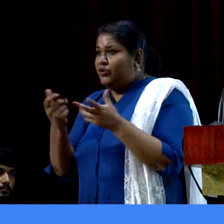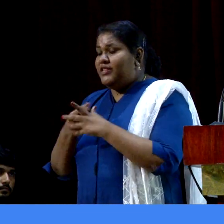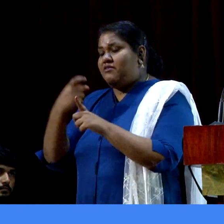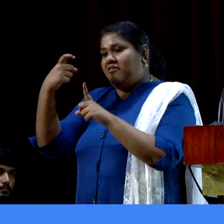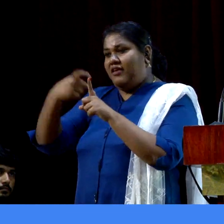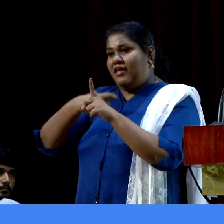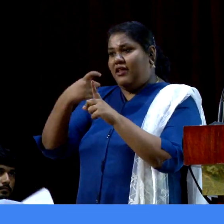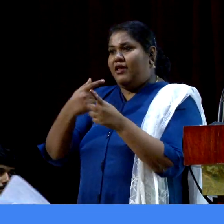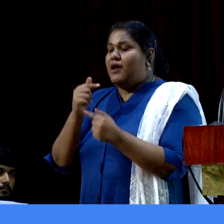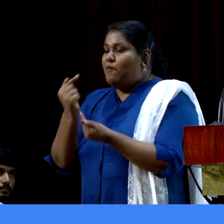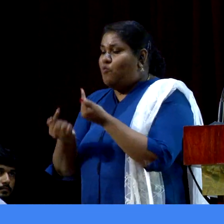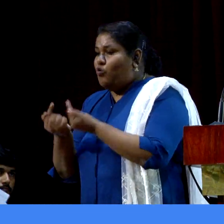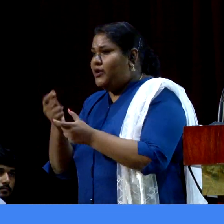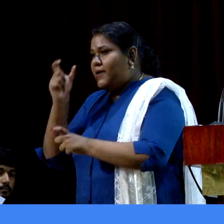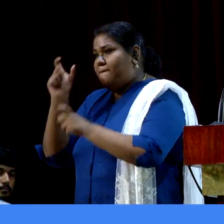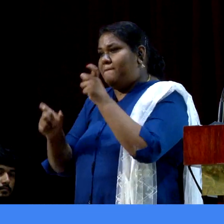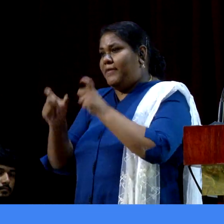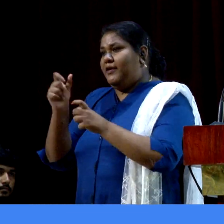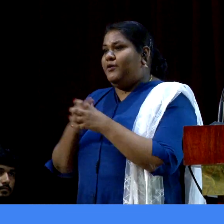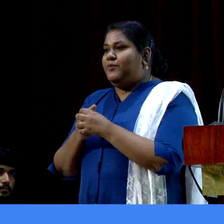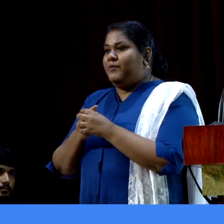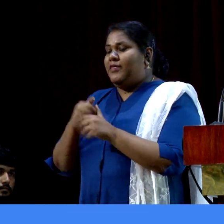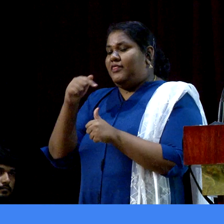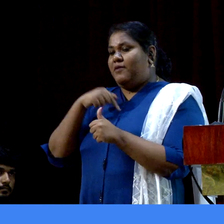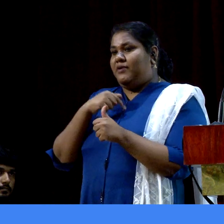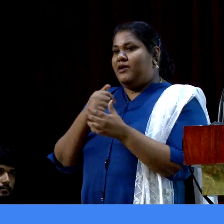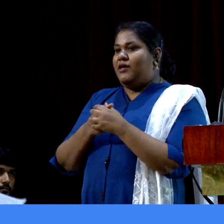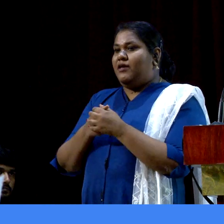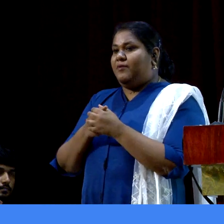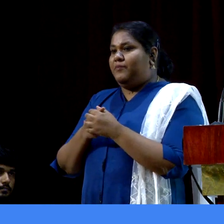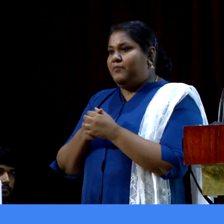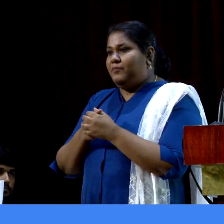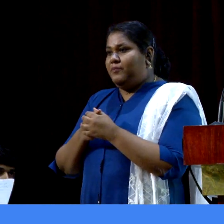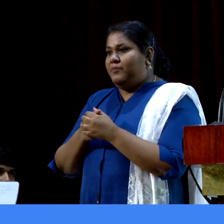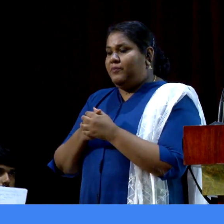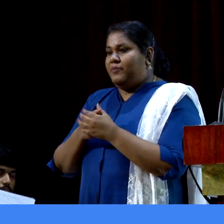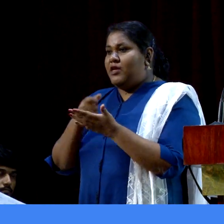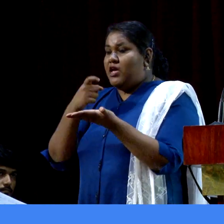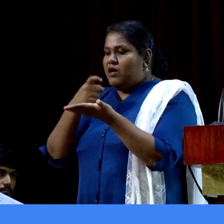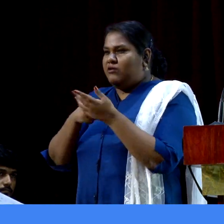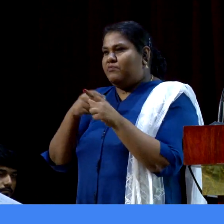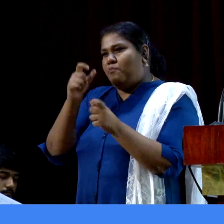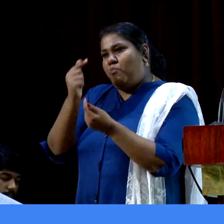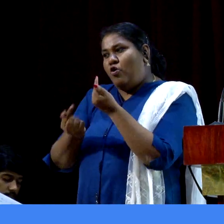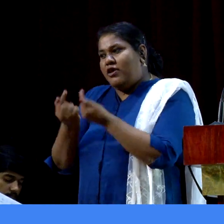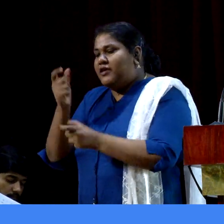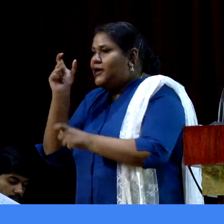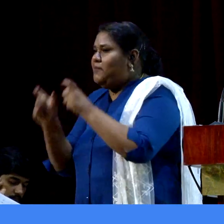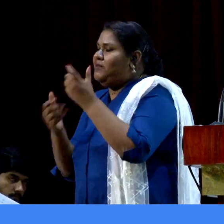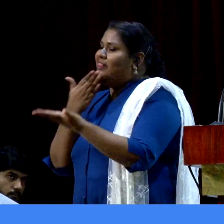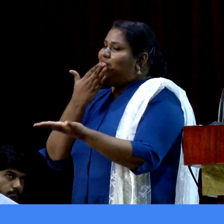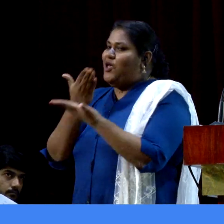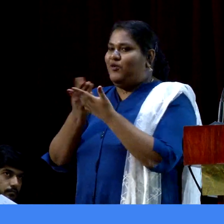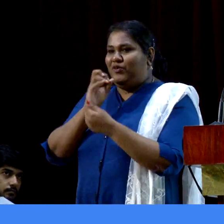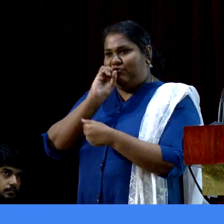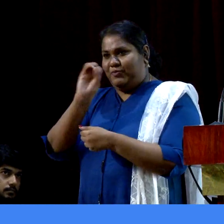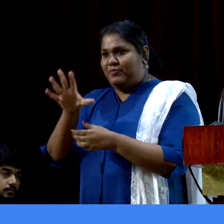அரசுக்கு தமிழ்நாடு அரசின் சார்பாக, எங்களுடைய முதலமைச்சர் சார்பாக எங்களுடைய நெஞ்சம் நிறைந்த வாழ்த்துக்களை சொல்ல கடமைப்பட்டிருக்கிறோம்.